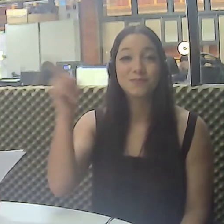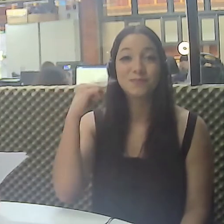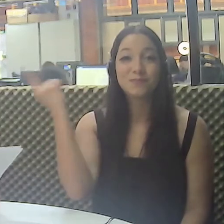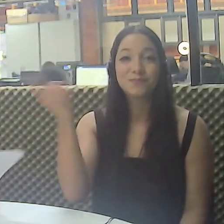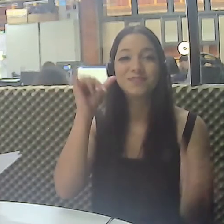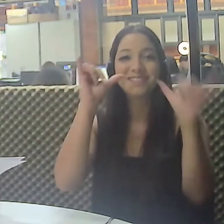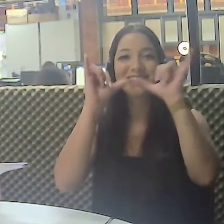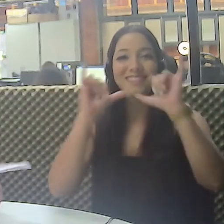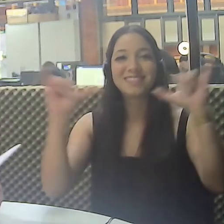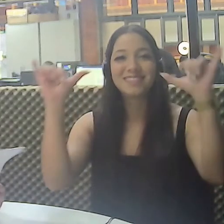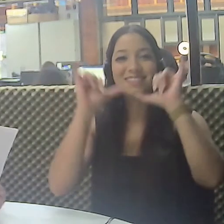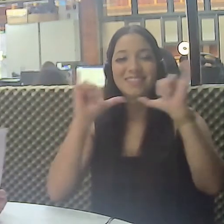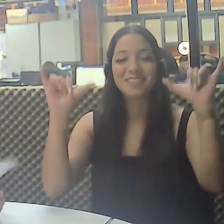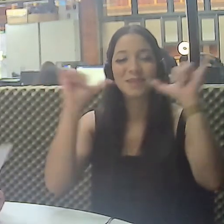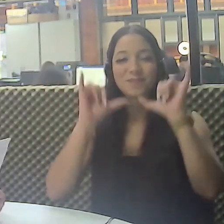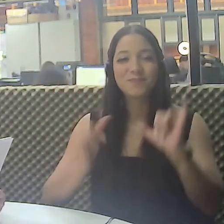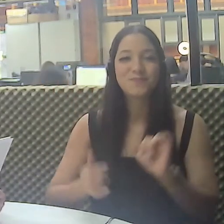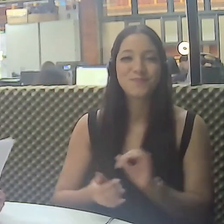Giro de